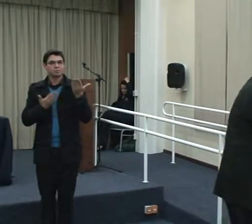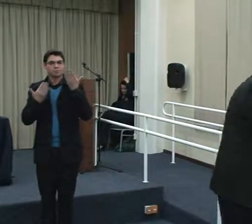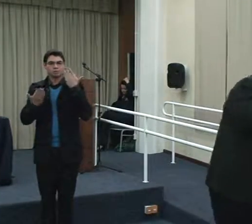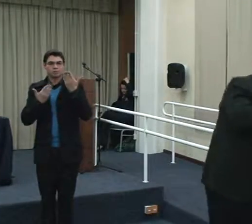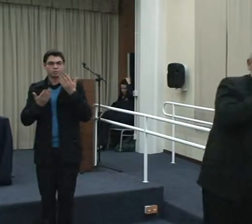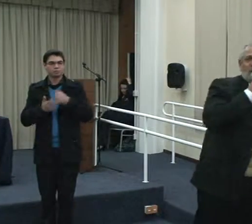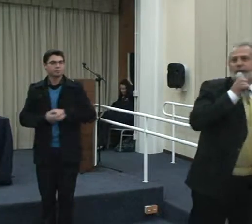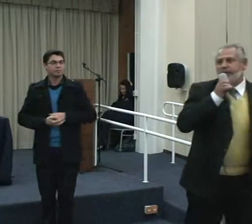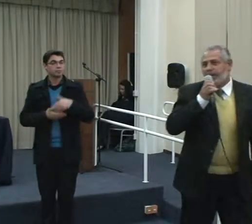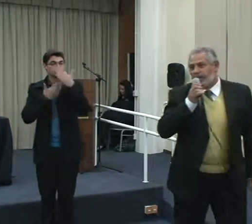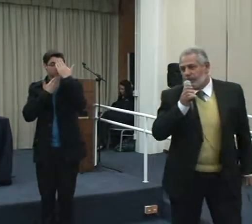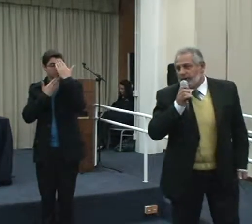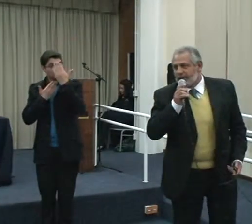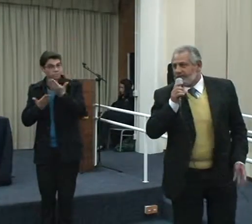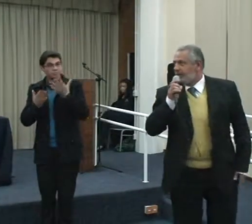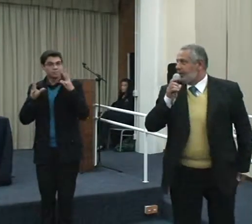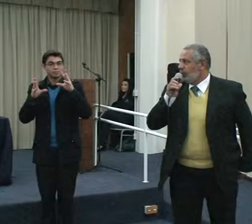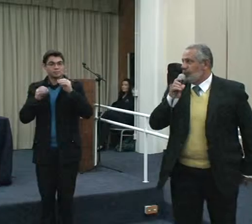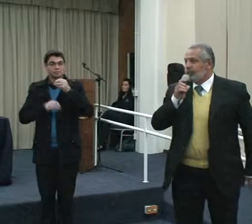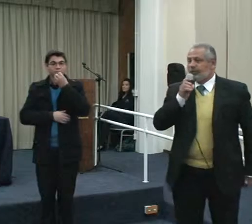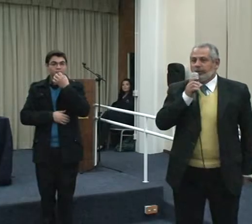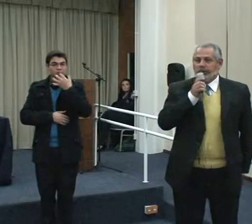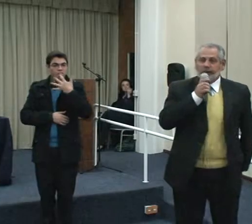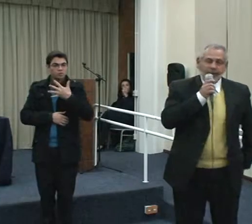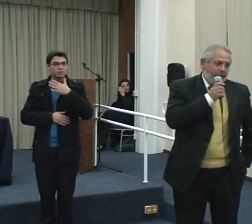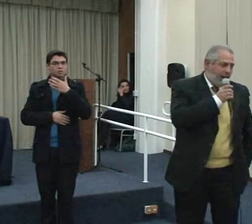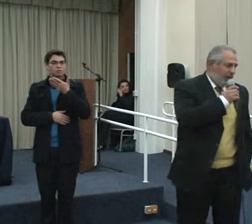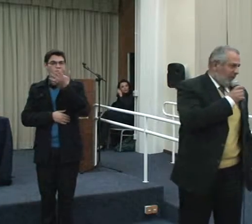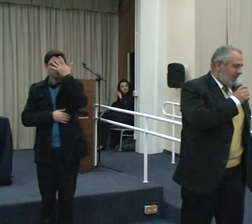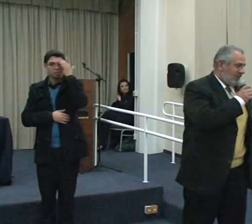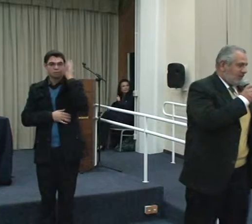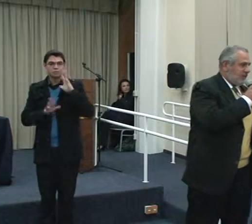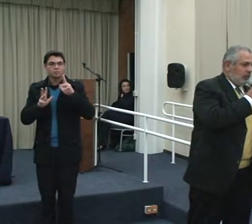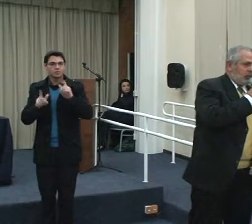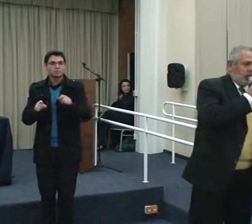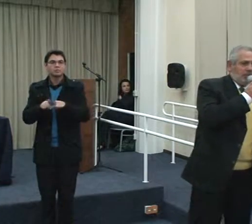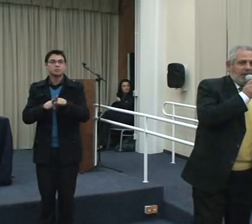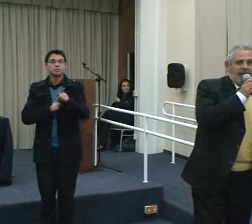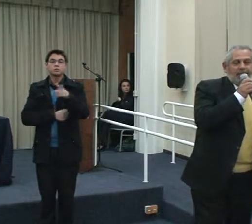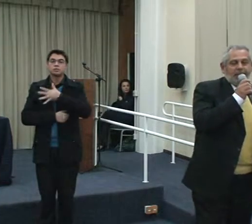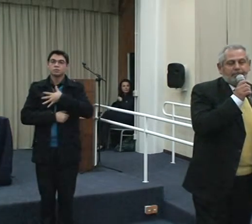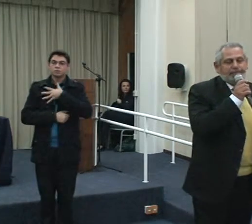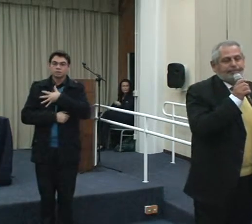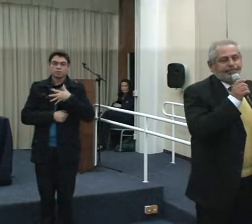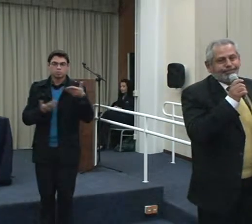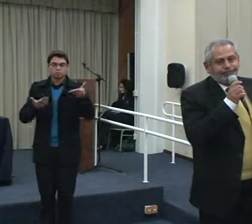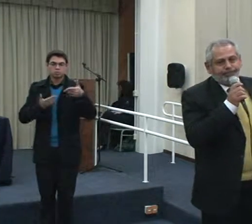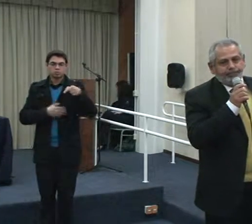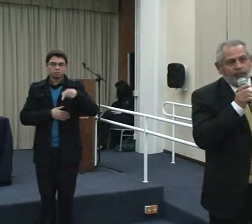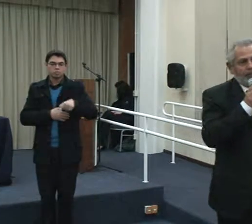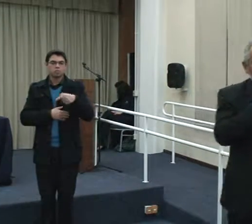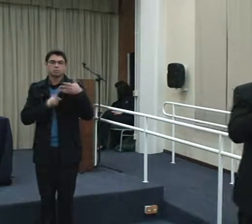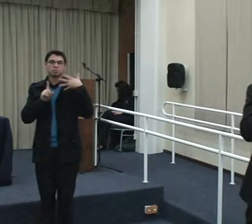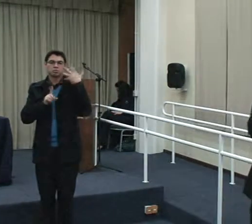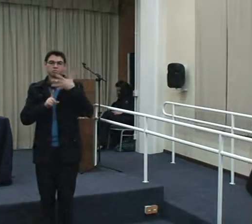Obrigado, Leomar. Boa noite a todas, todos. É uma satisfação enorme estar aqui,